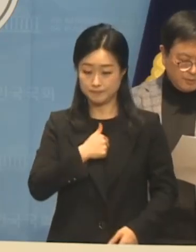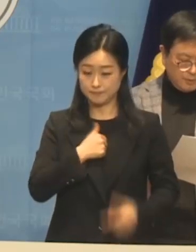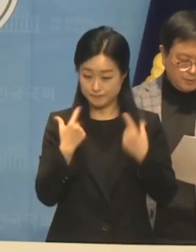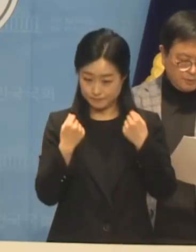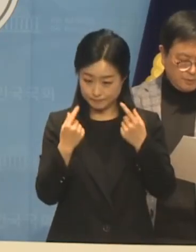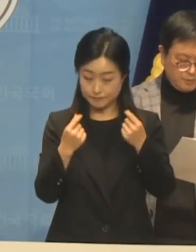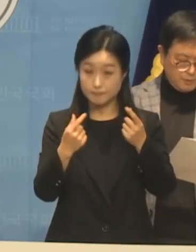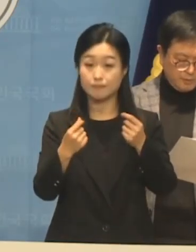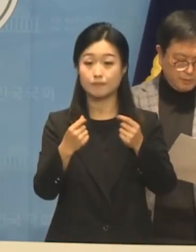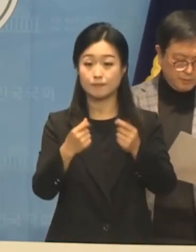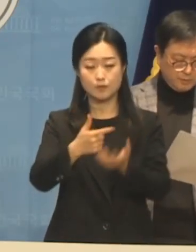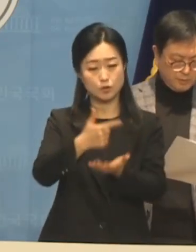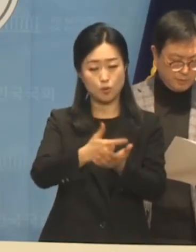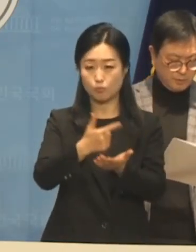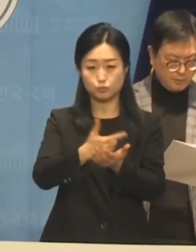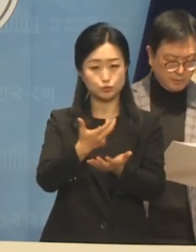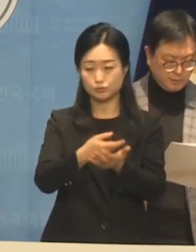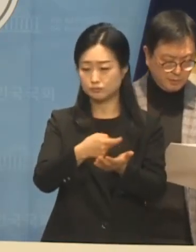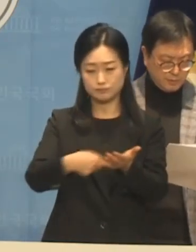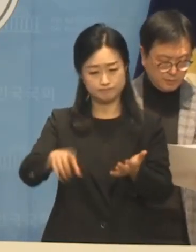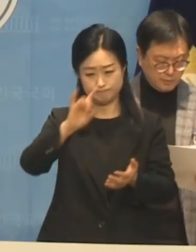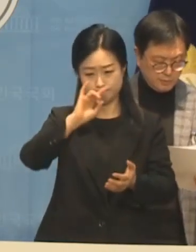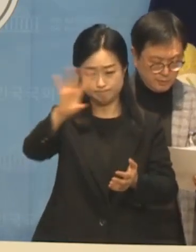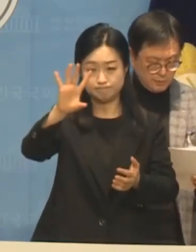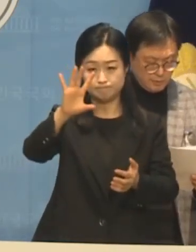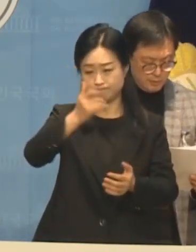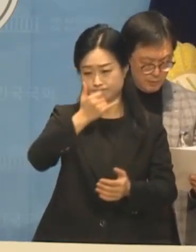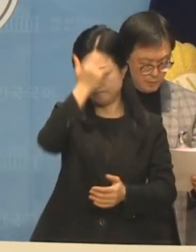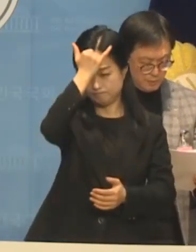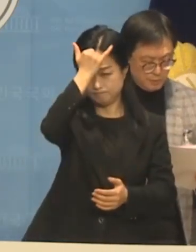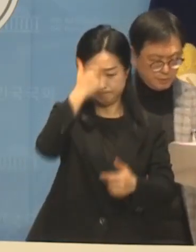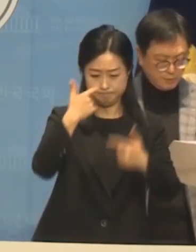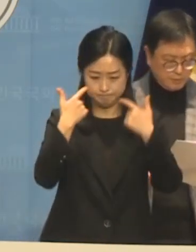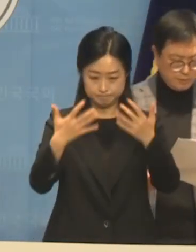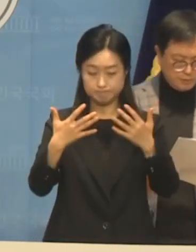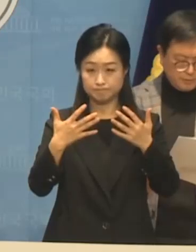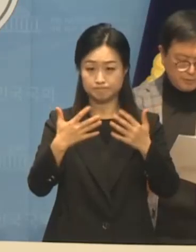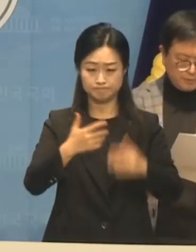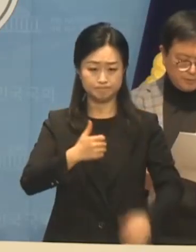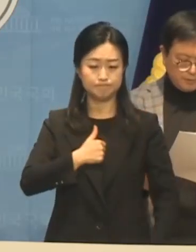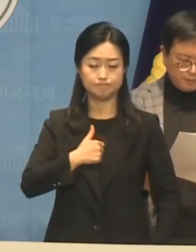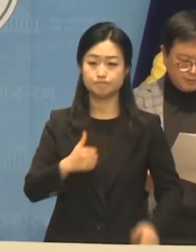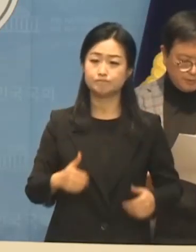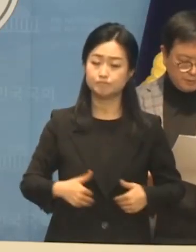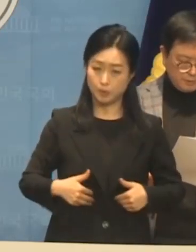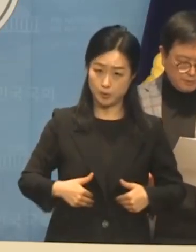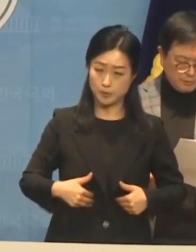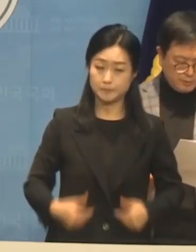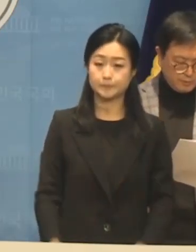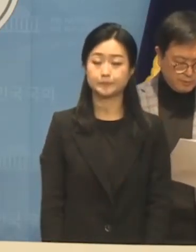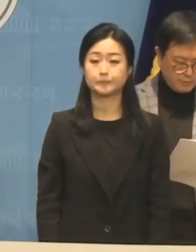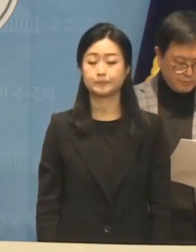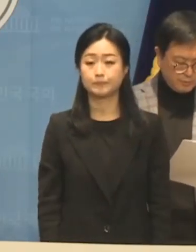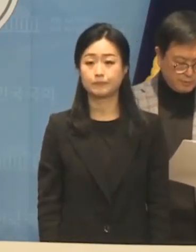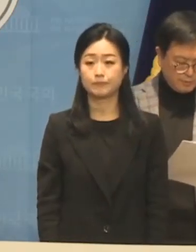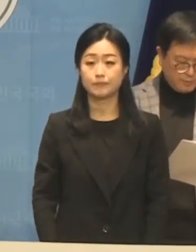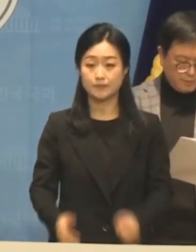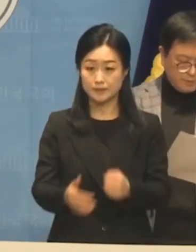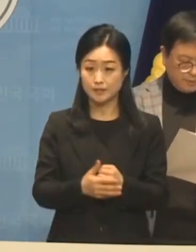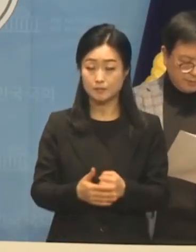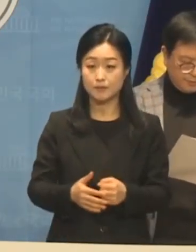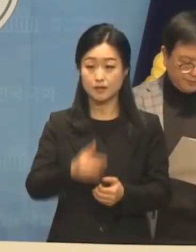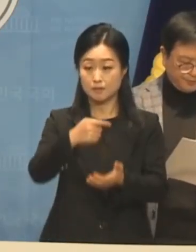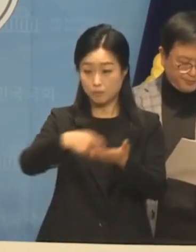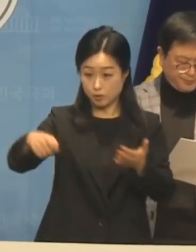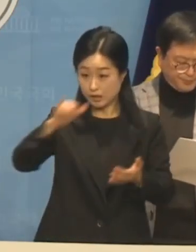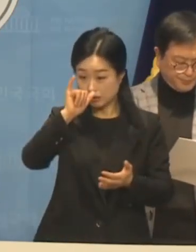대학으로서의 생명을 지킬 수 있다는 점에서 충정 어린 비판을 하지 않을 수가 없습니다.